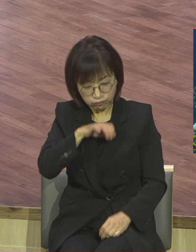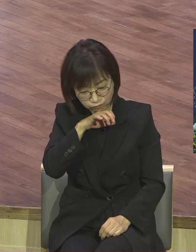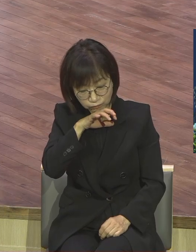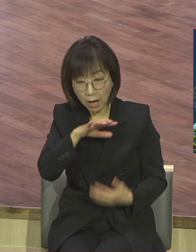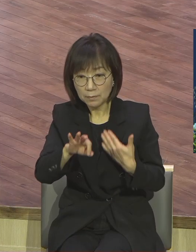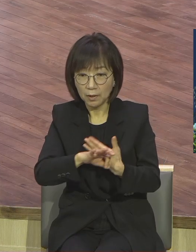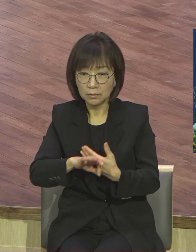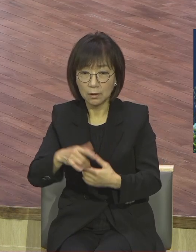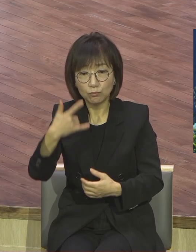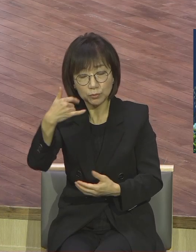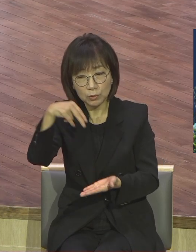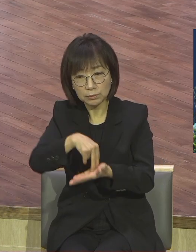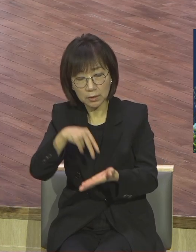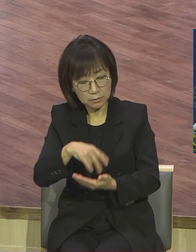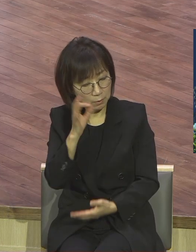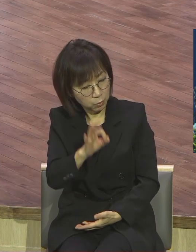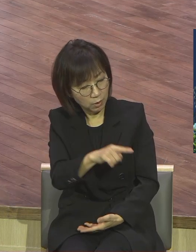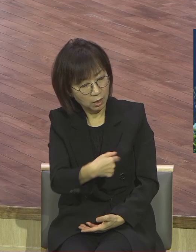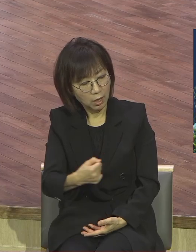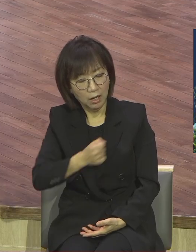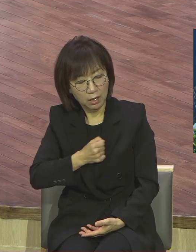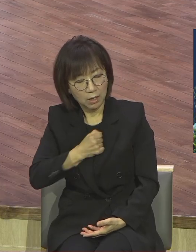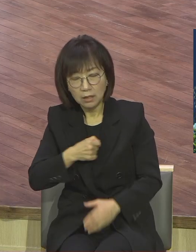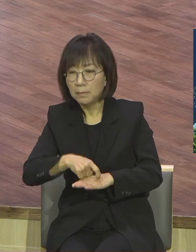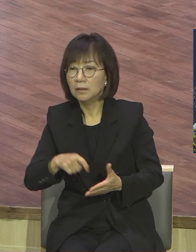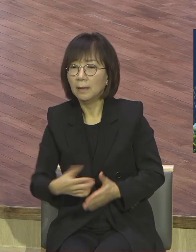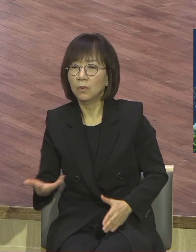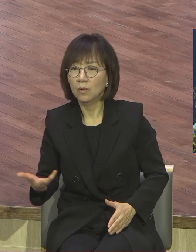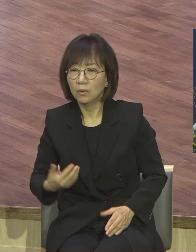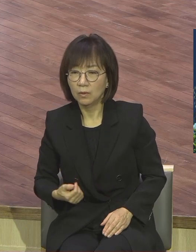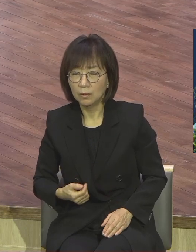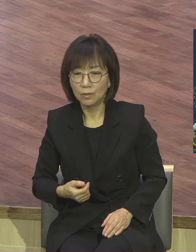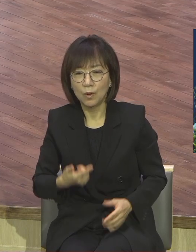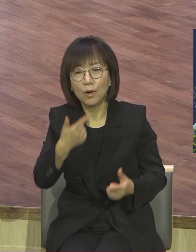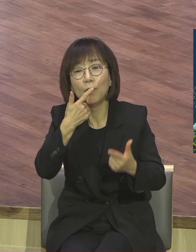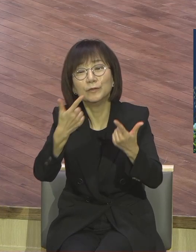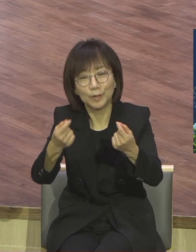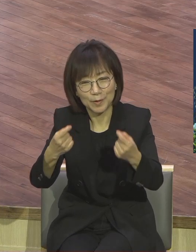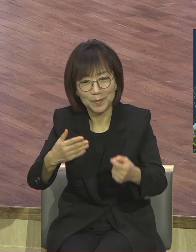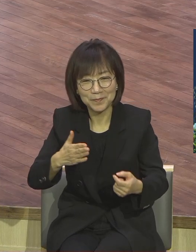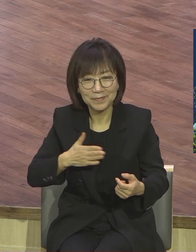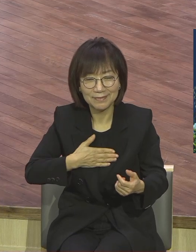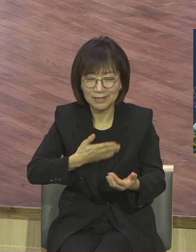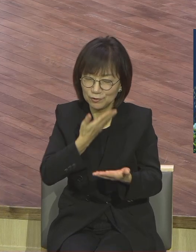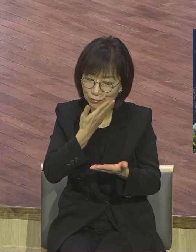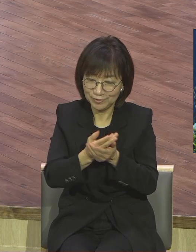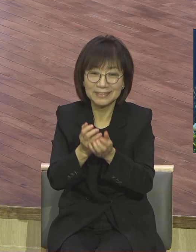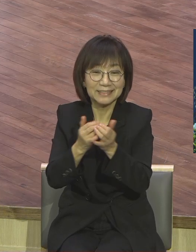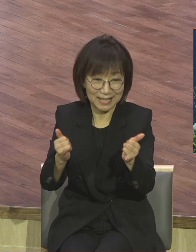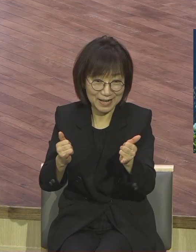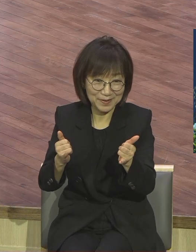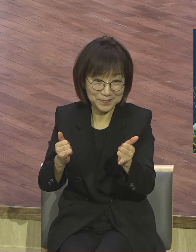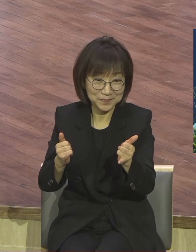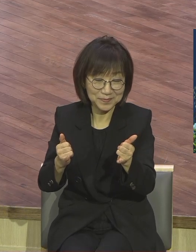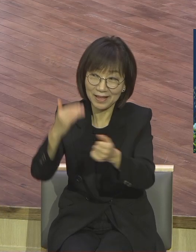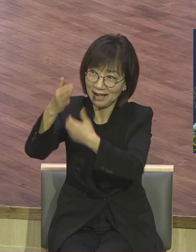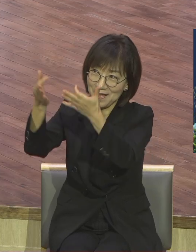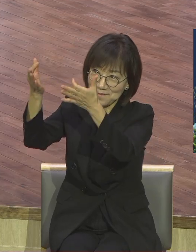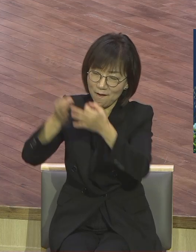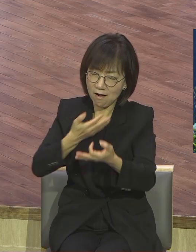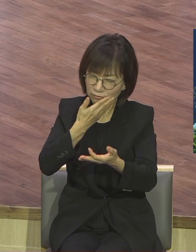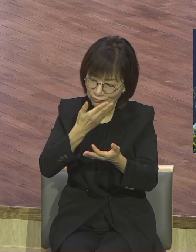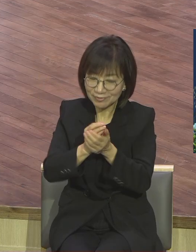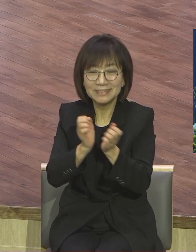나에 대한 가치를 인정하는 삶을 사는 것 중요합니다. 그런데 우리는 여기에서 더 나아가서 우리는